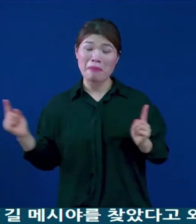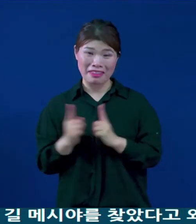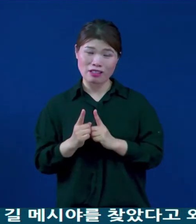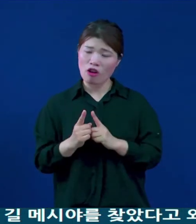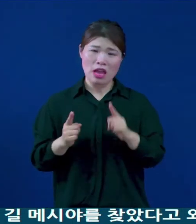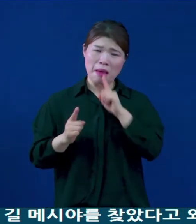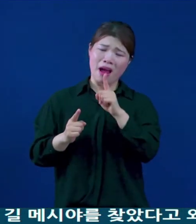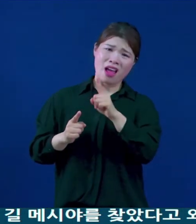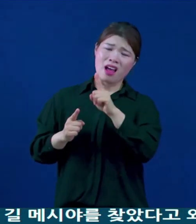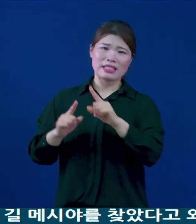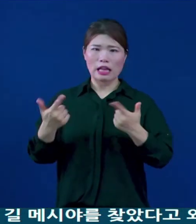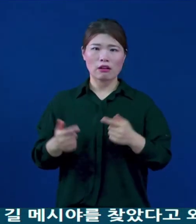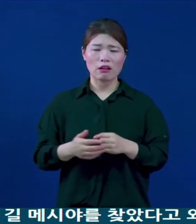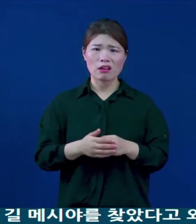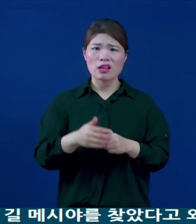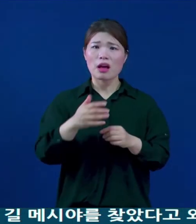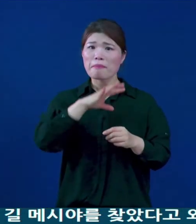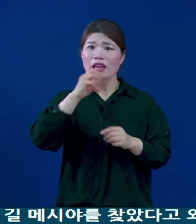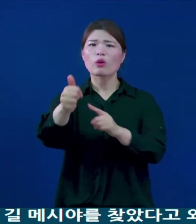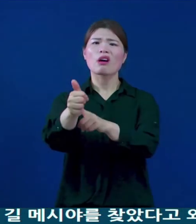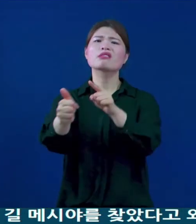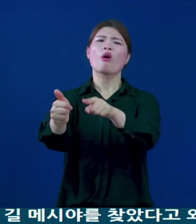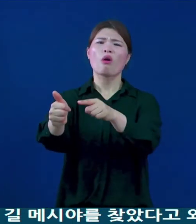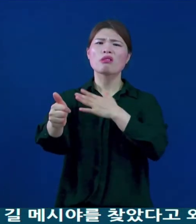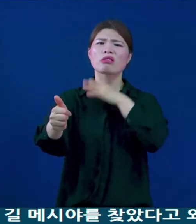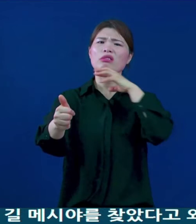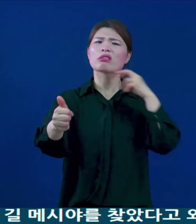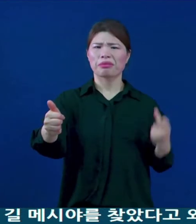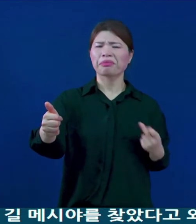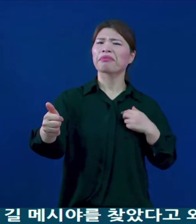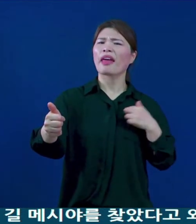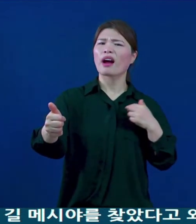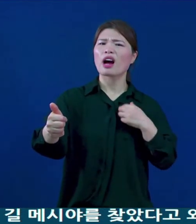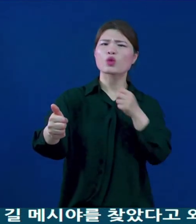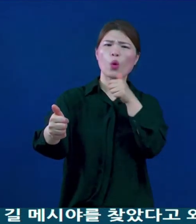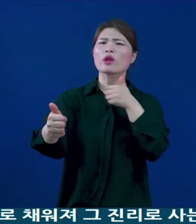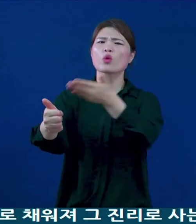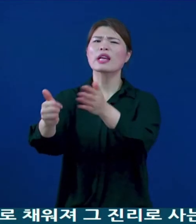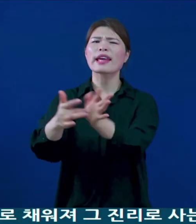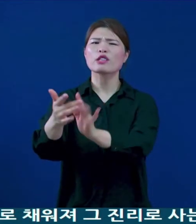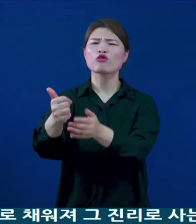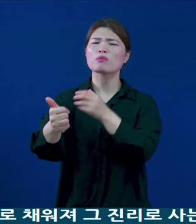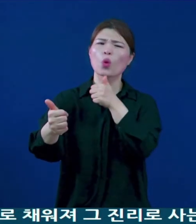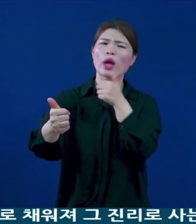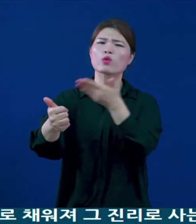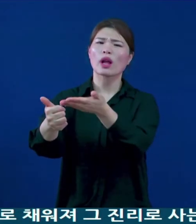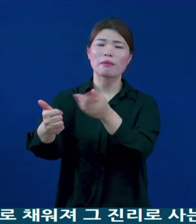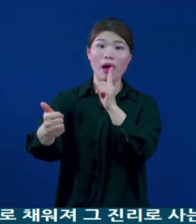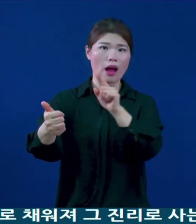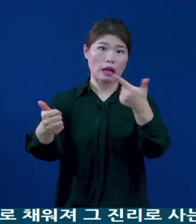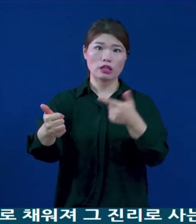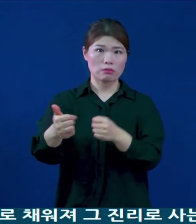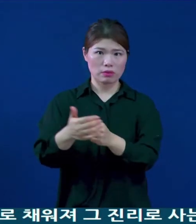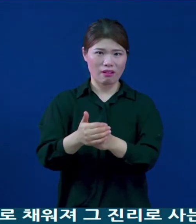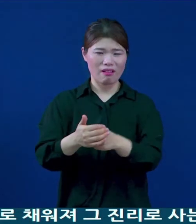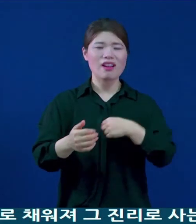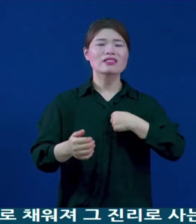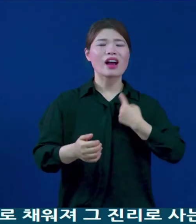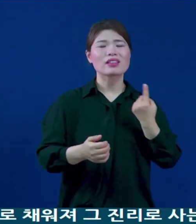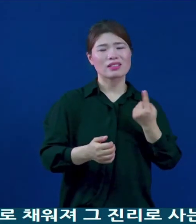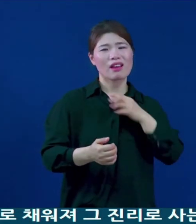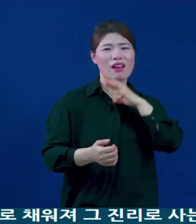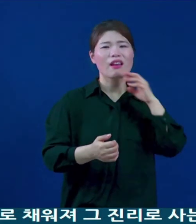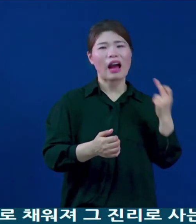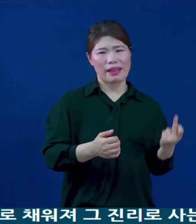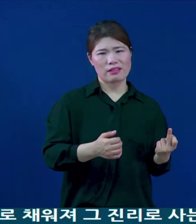너 내가 소개해서 예수님 만났잖아 이렇게 주장하지 않고 자기의 있는 자리를 잘 지키고 안드레는 살았던